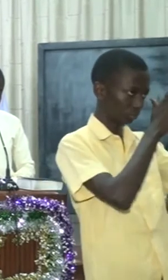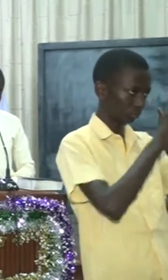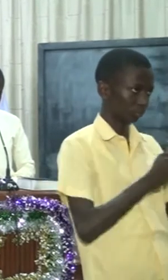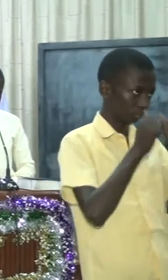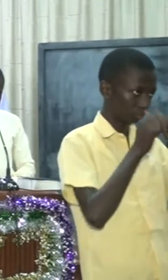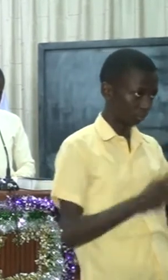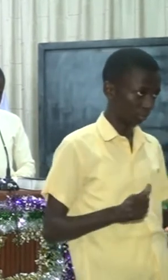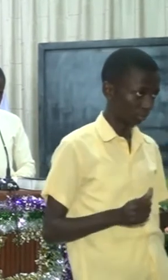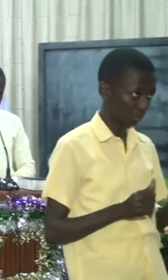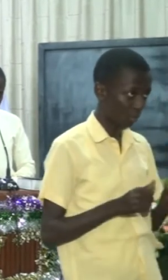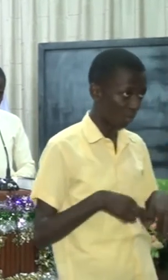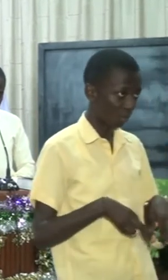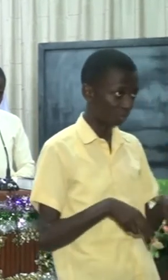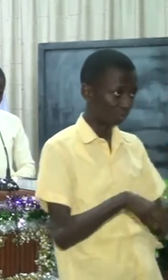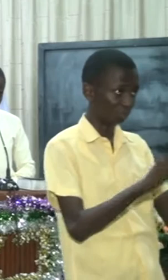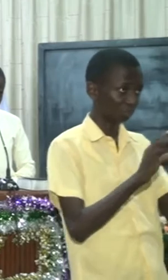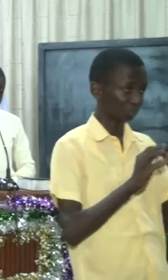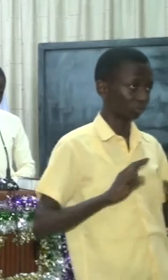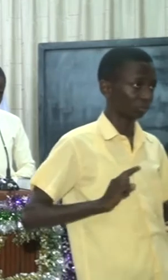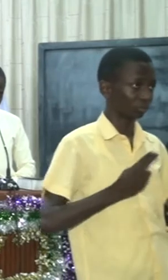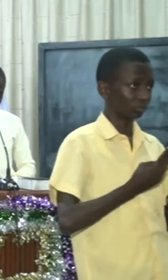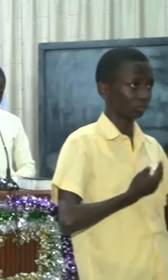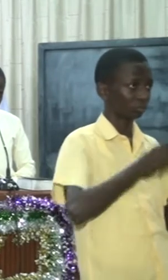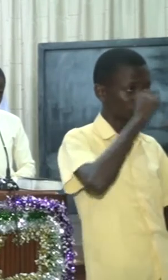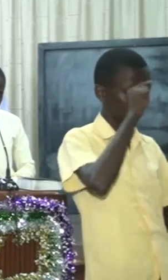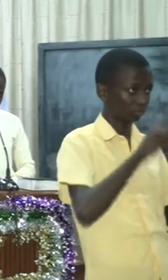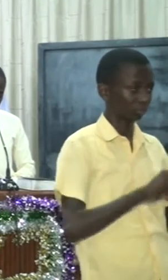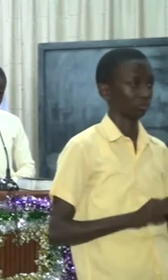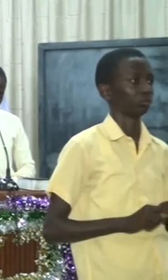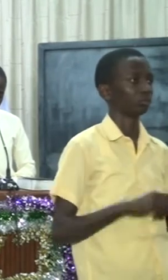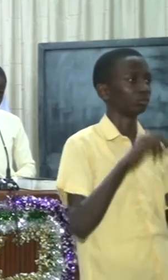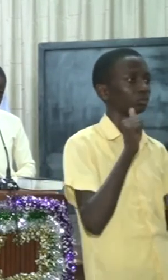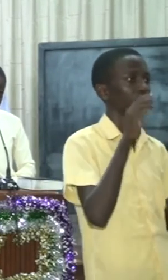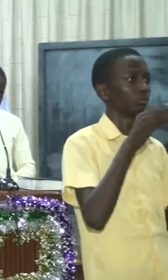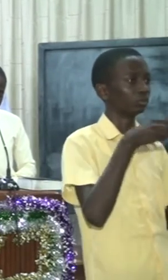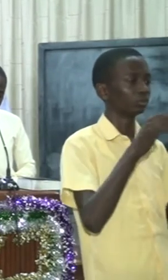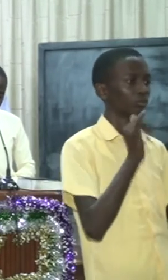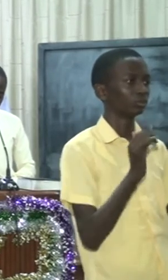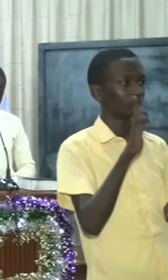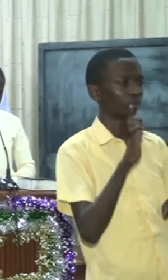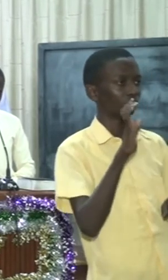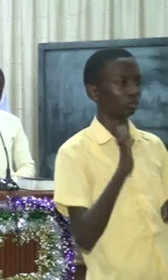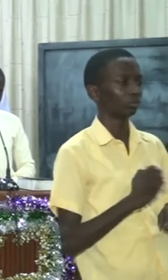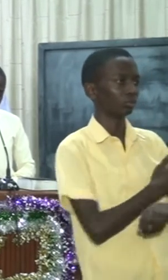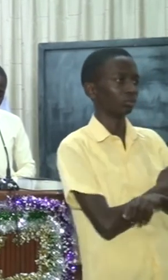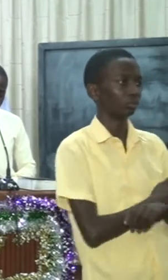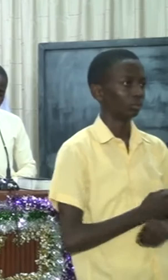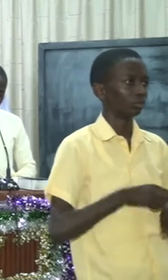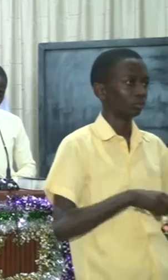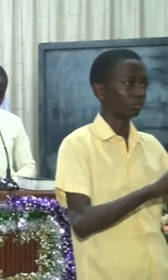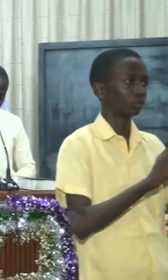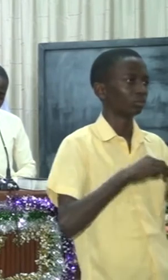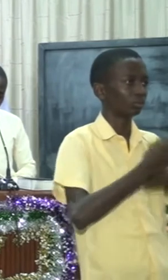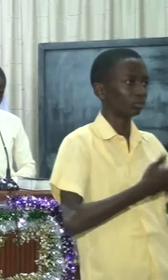Bariki safari ya ndugu yetu Achille Mumbere. Kwenda Kinshasa. En partant pour Kinshasa. Na safari ya wengi watoto